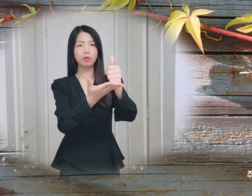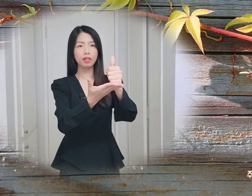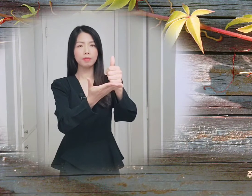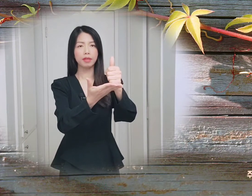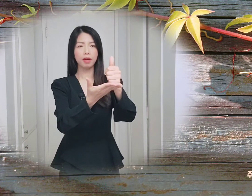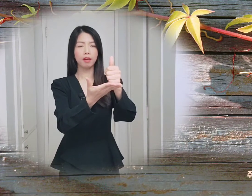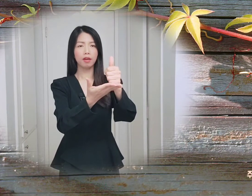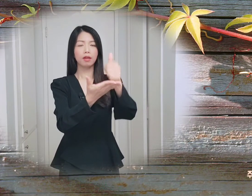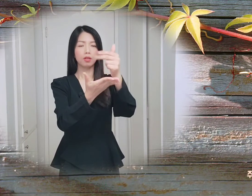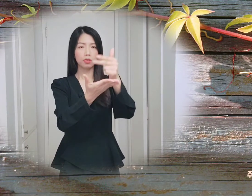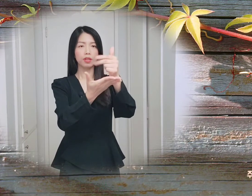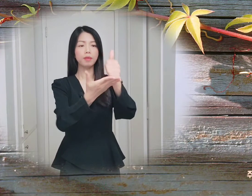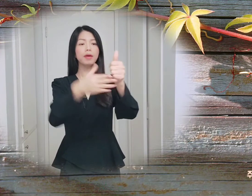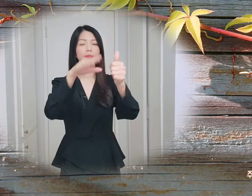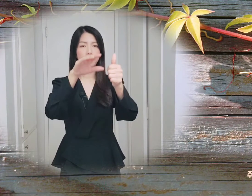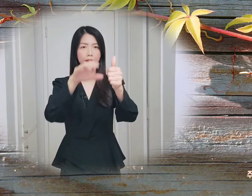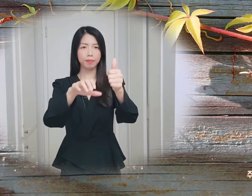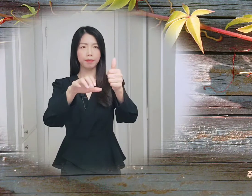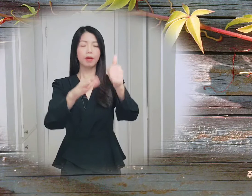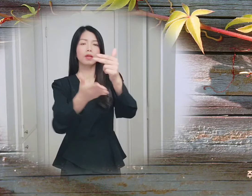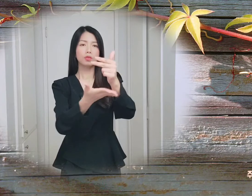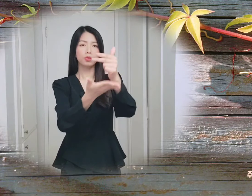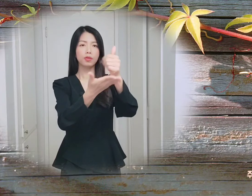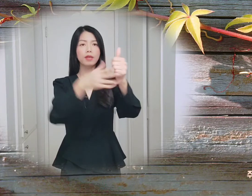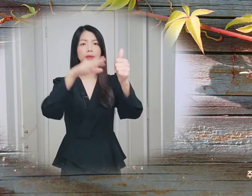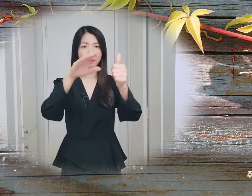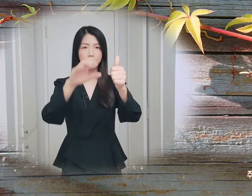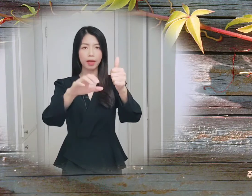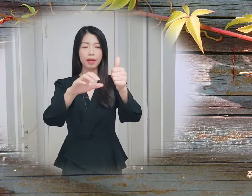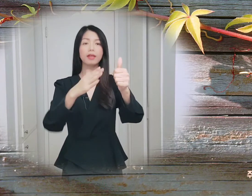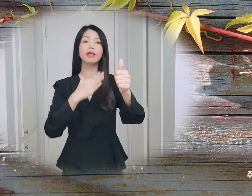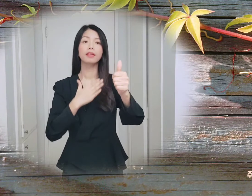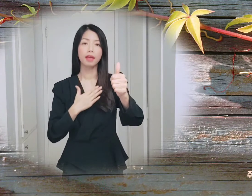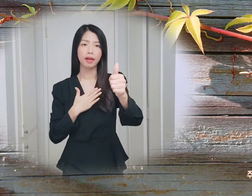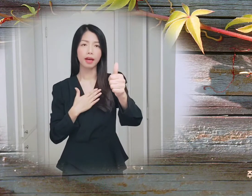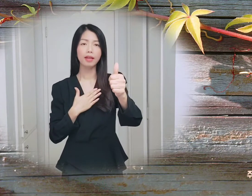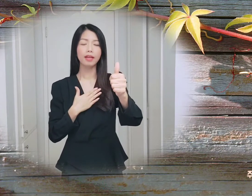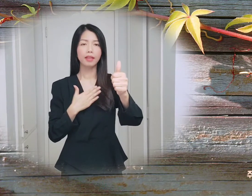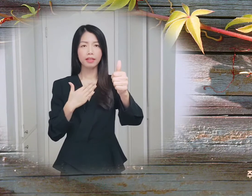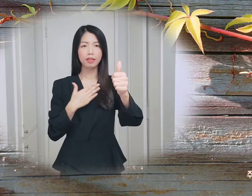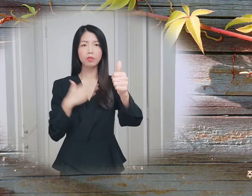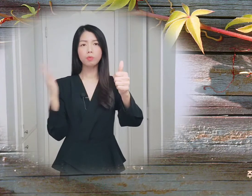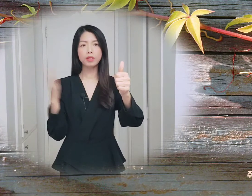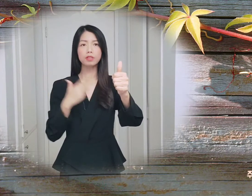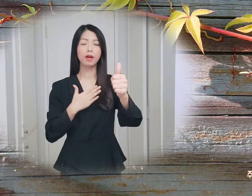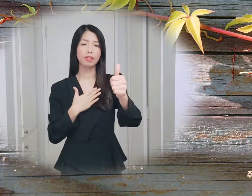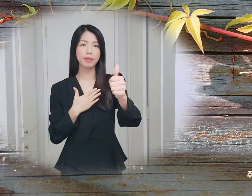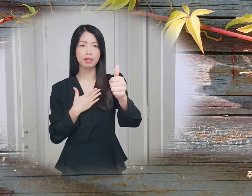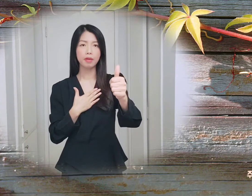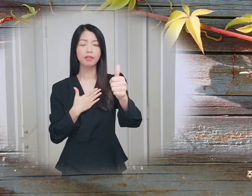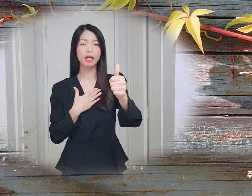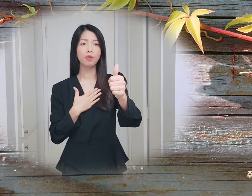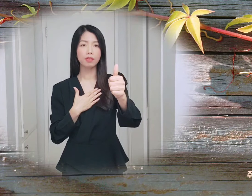장소 수어를 하시면 돼요. 주님 앞에. 주님 앞에 내가. 나는요. 손 펴셔서